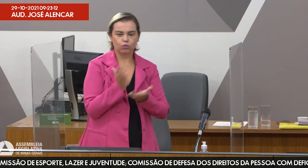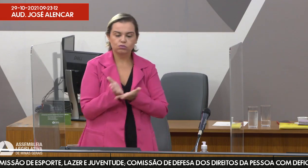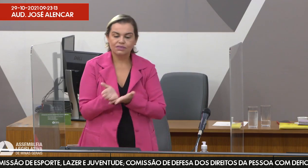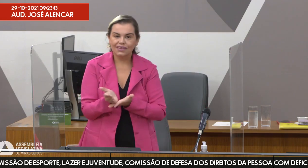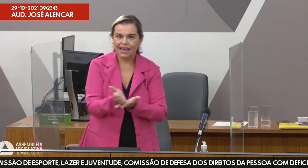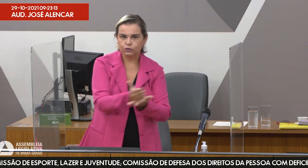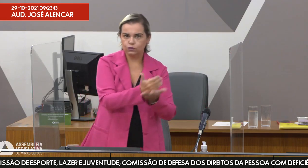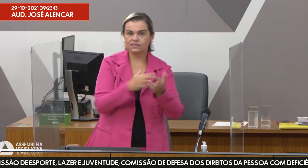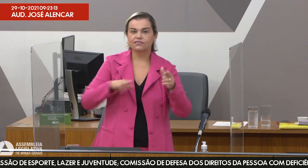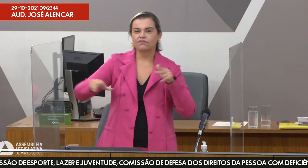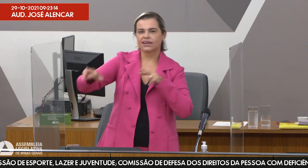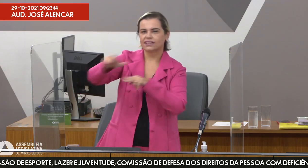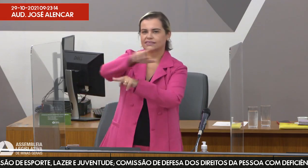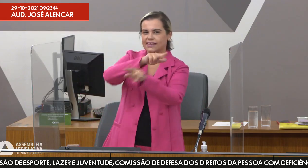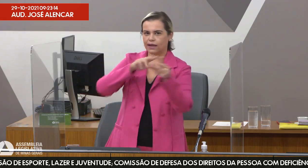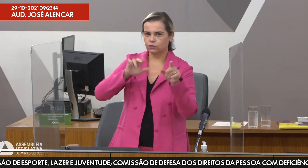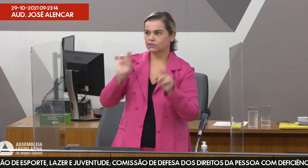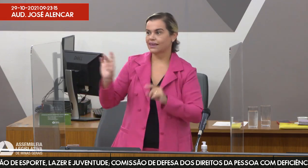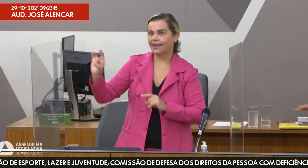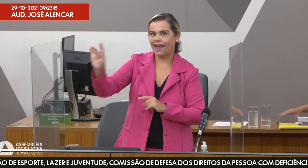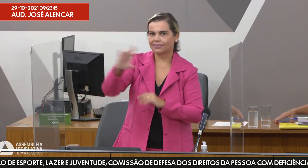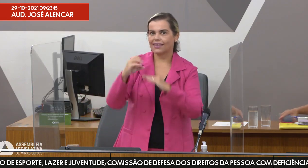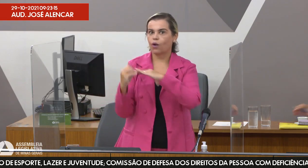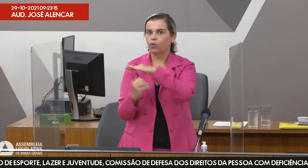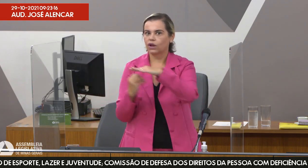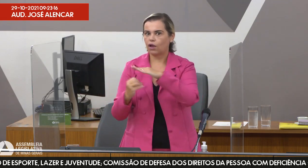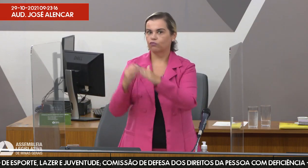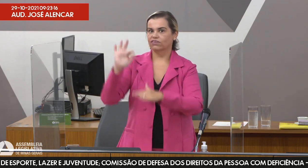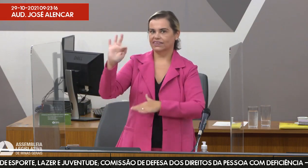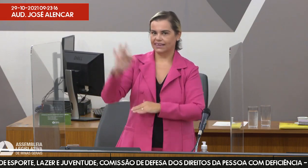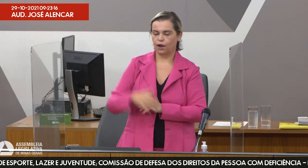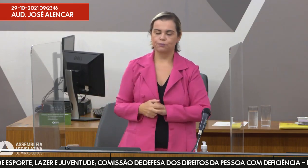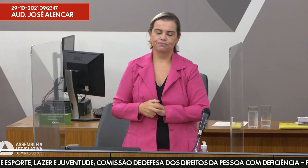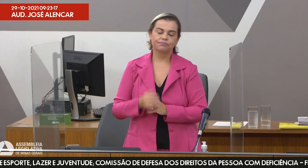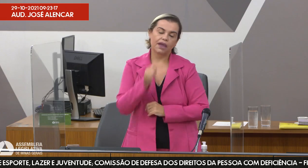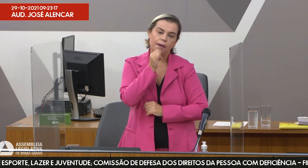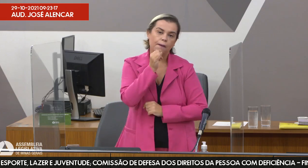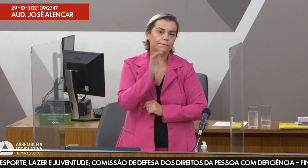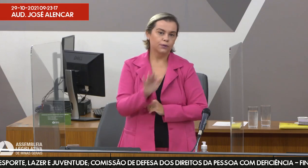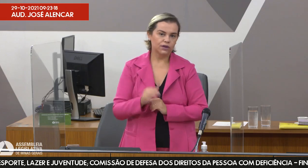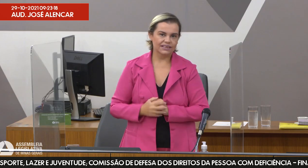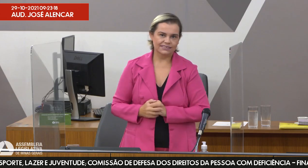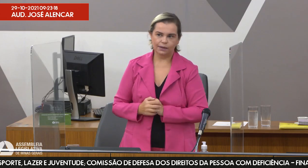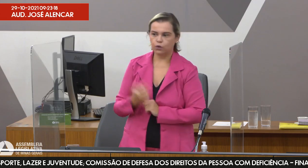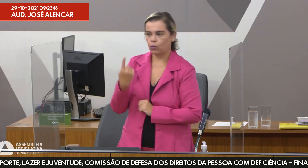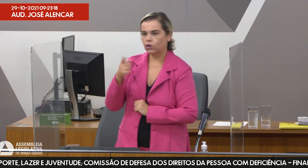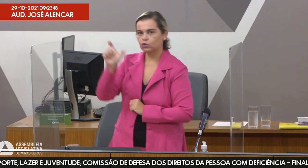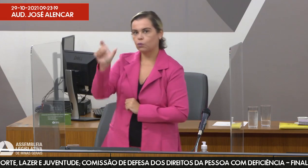para o desenvolvimento de um sistema que irá congregar os